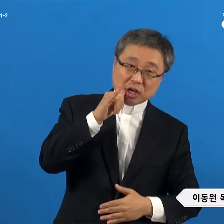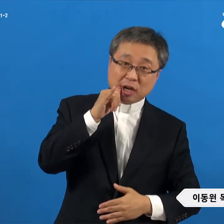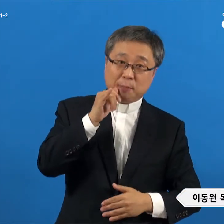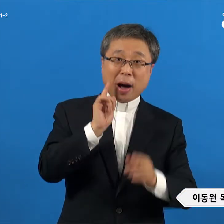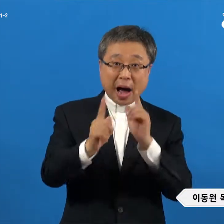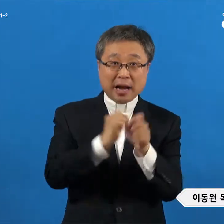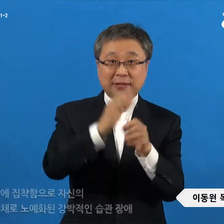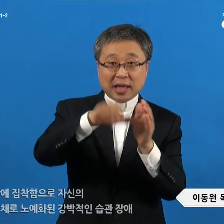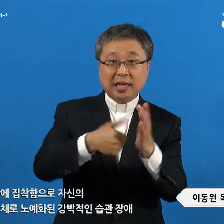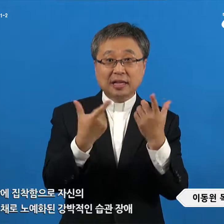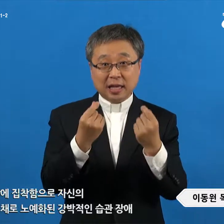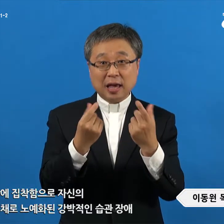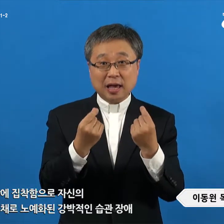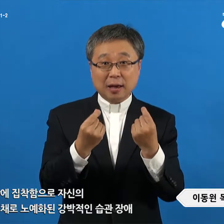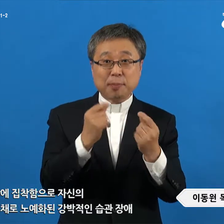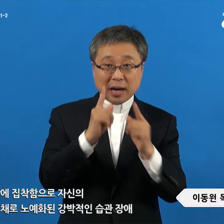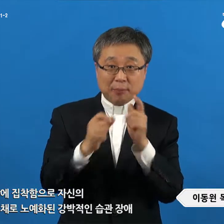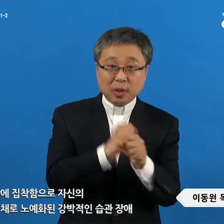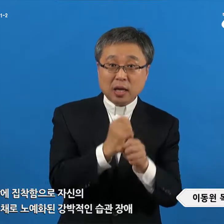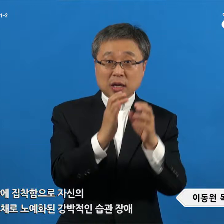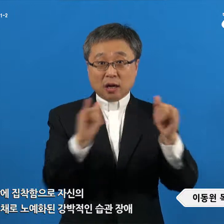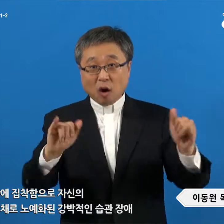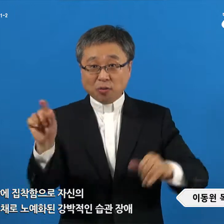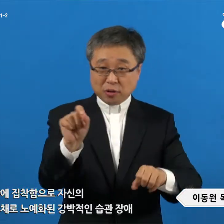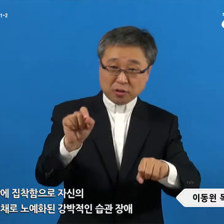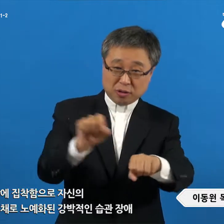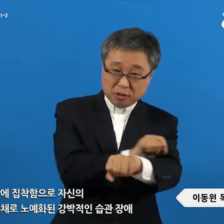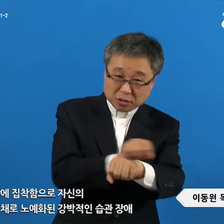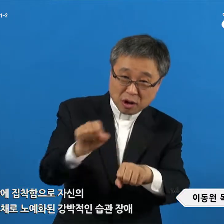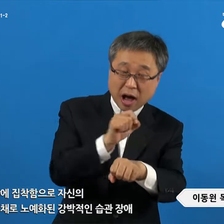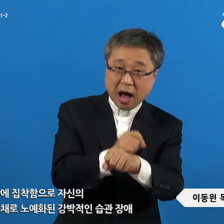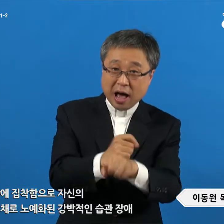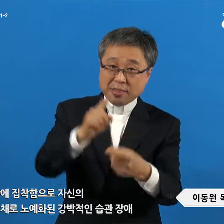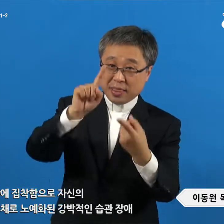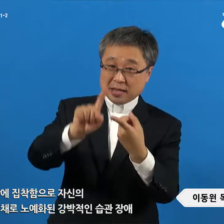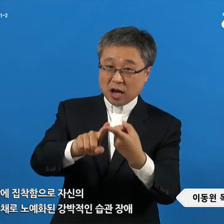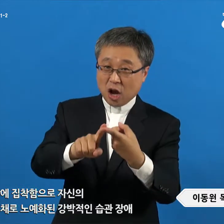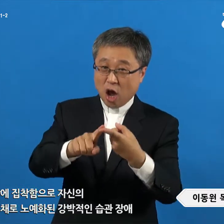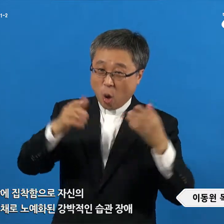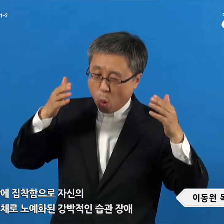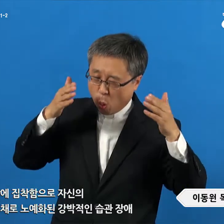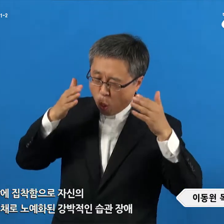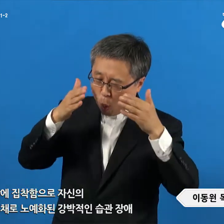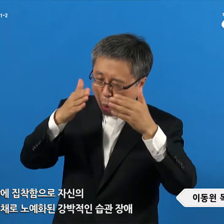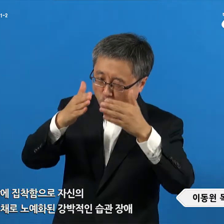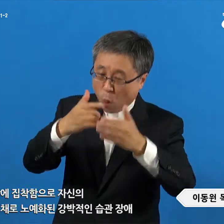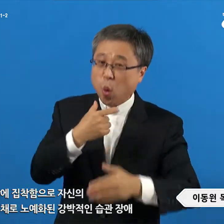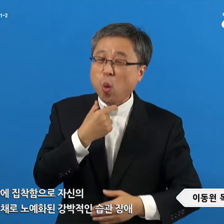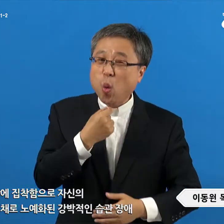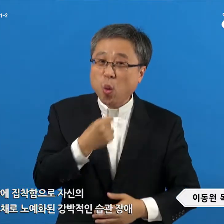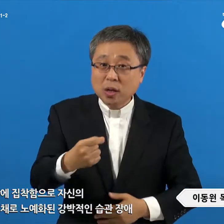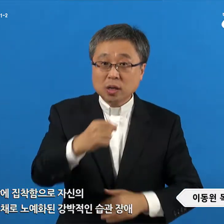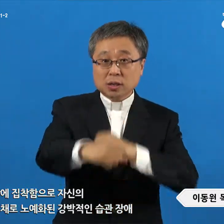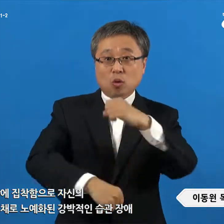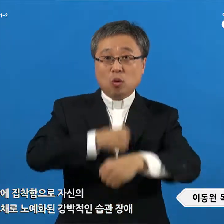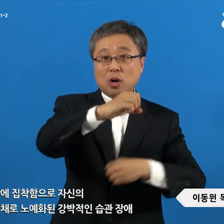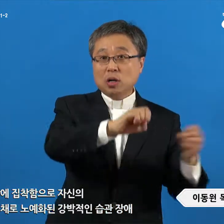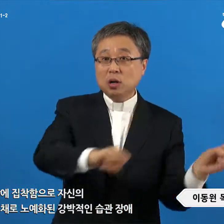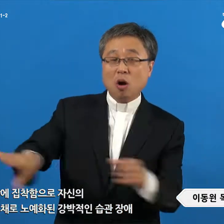정의를 합니다. 인간이 어떤 특정한 대상에 집착함으로 인해서 자유를 상실한 채